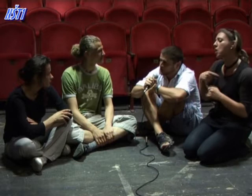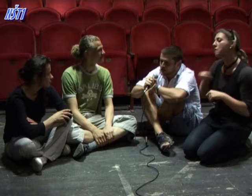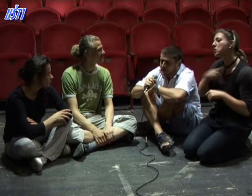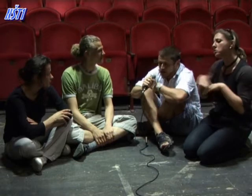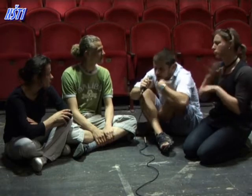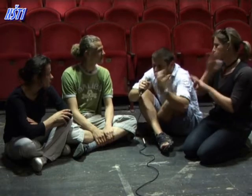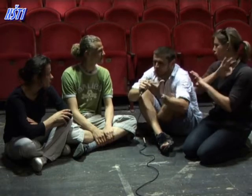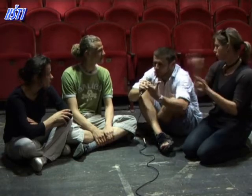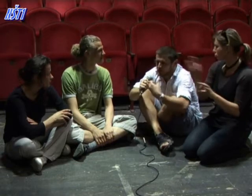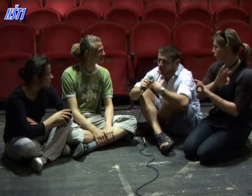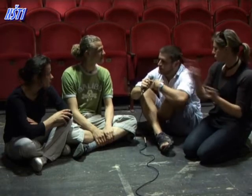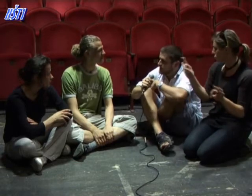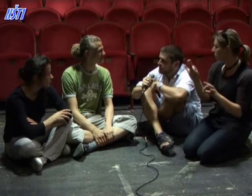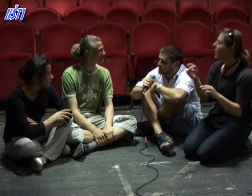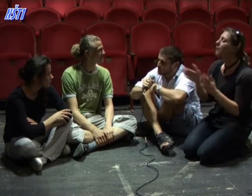způsob,